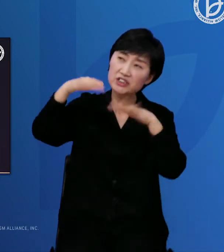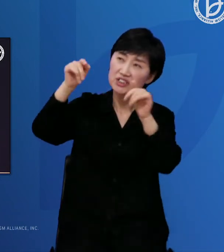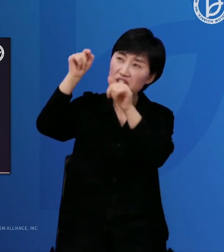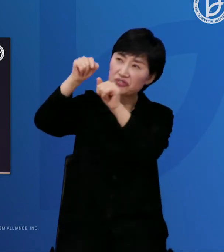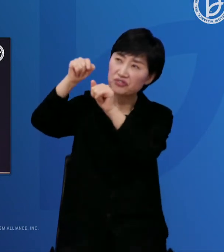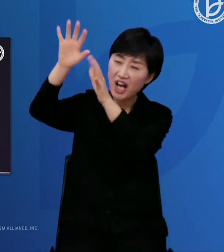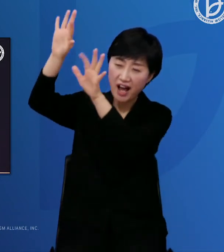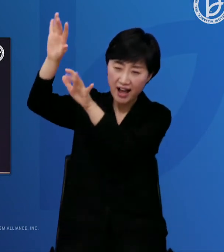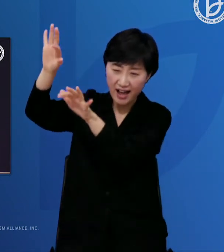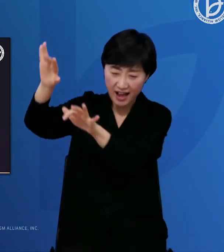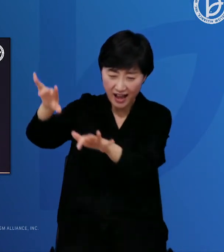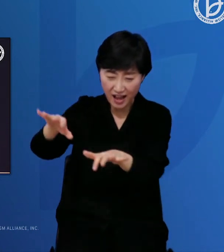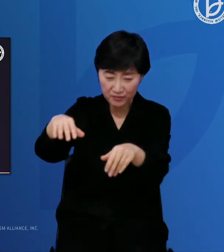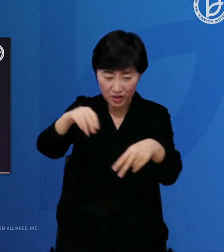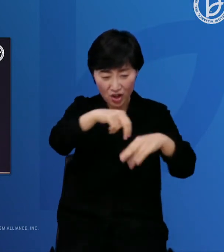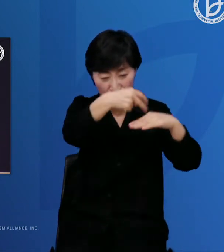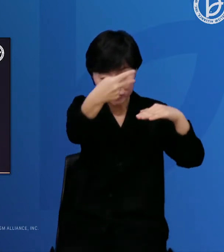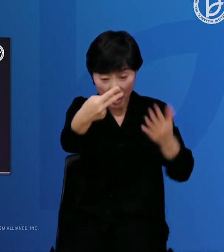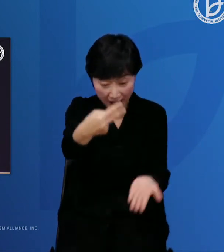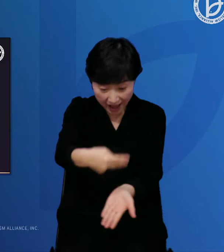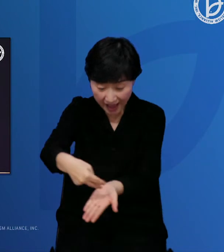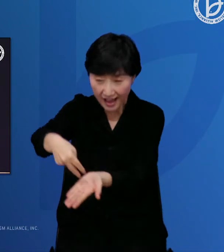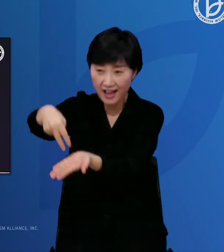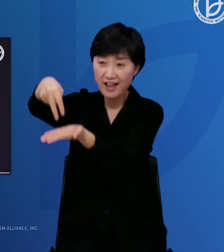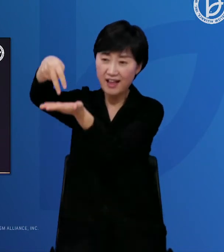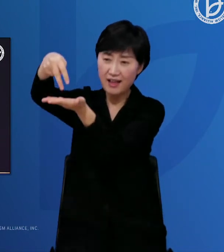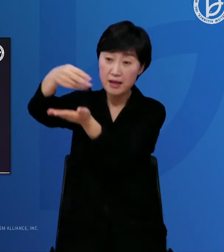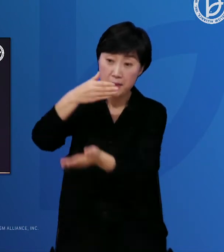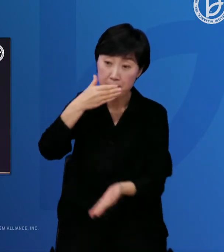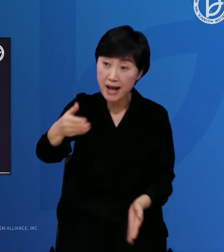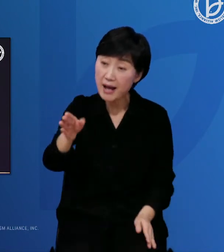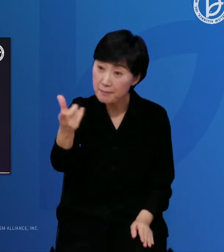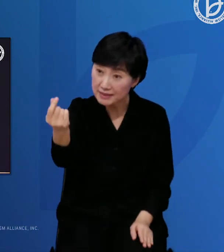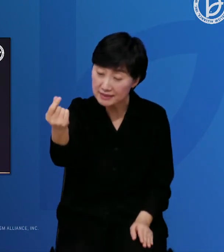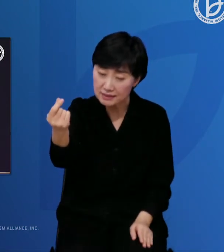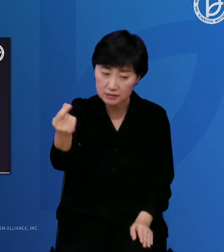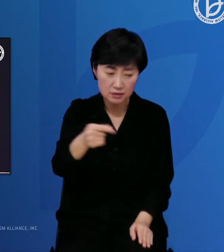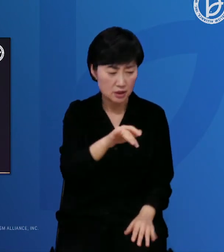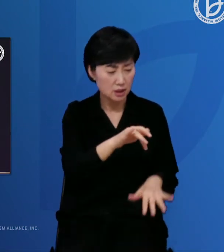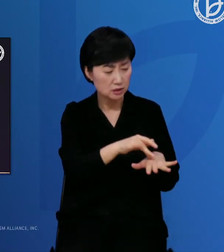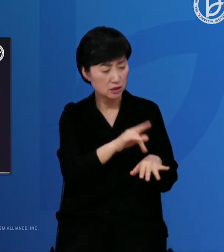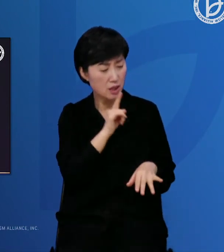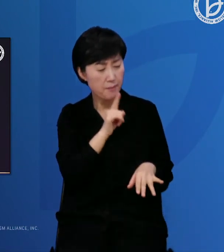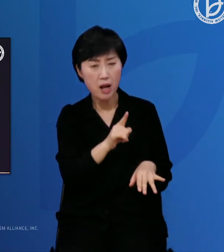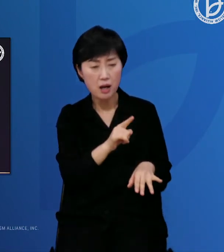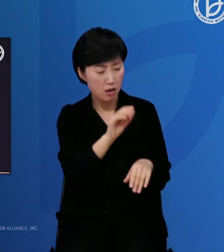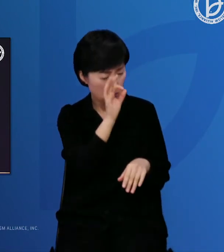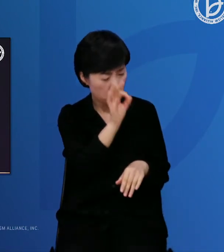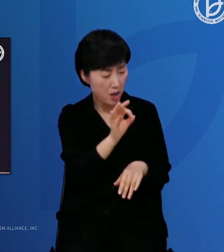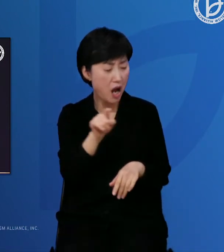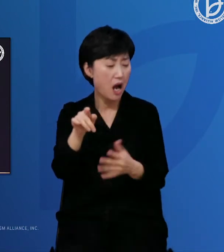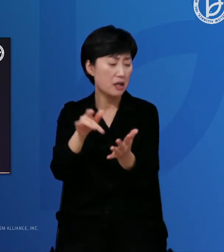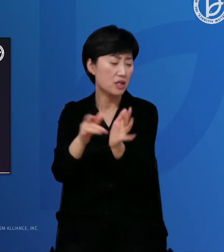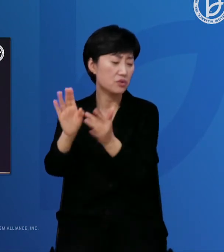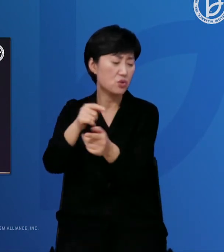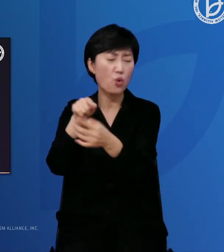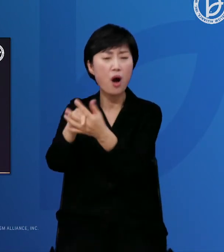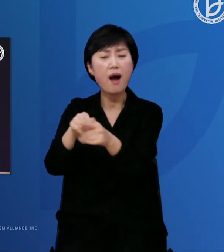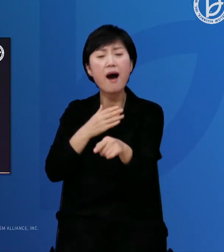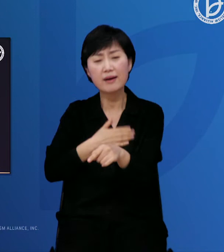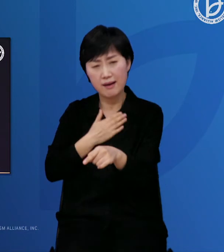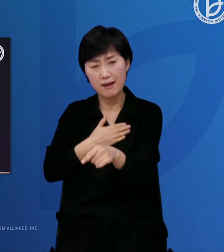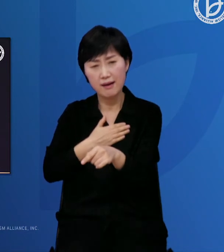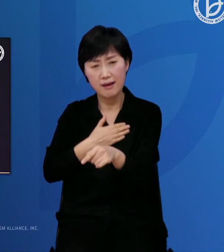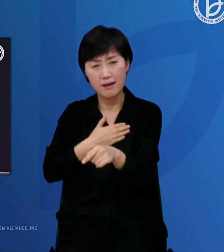바치지 않겠냐? For it is written that God himself 다 will 알아요, command his 이게요. angels concerning you, and they will prevent you from striking your foot against a stone. He knew 이게 everything. 사단이